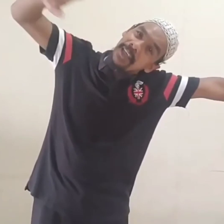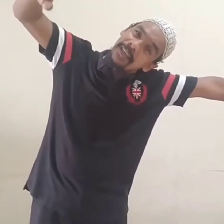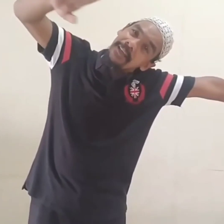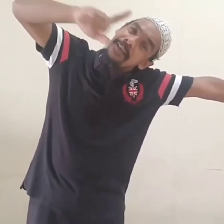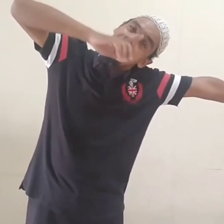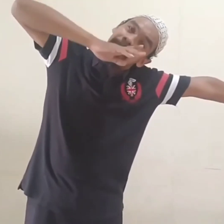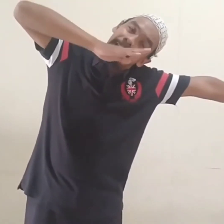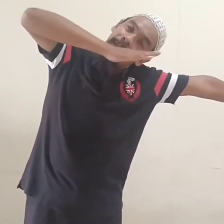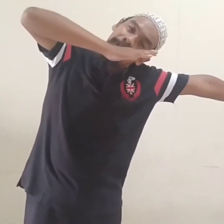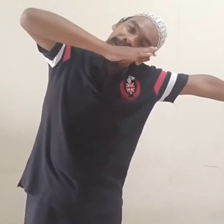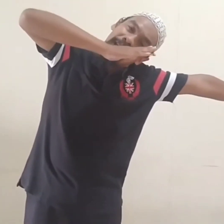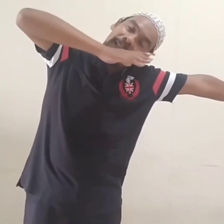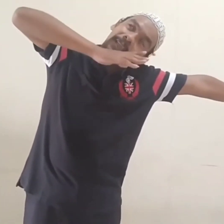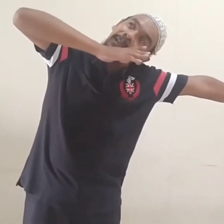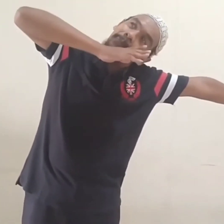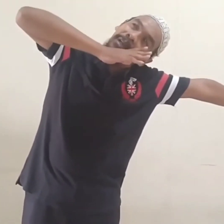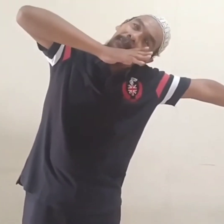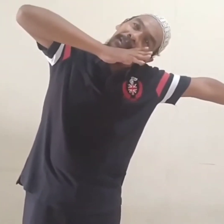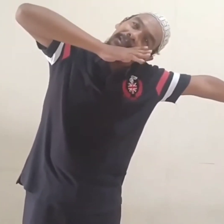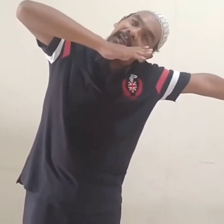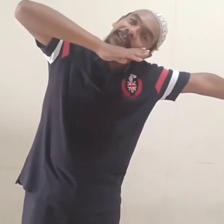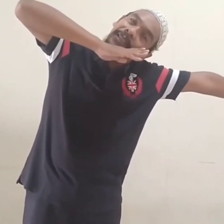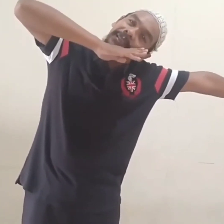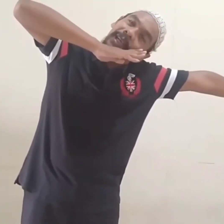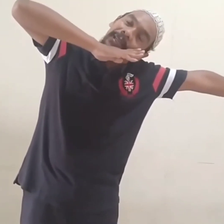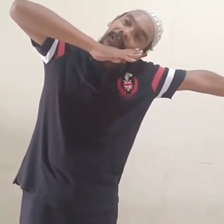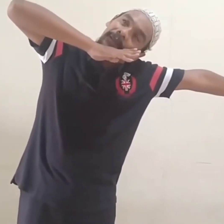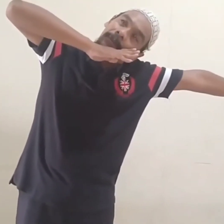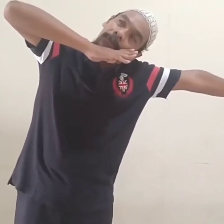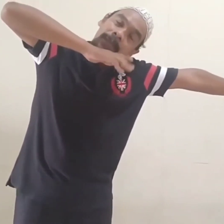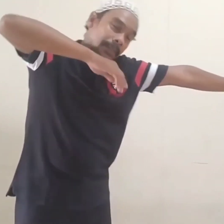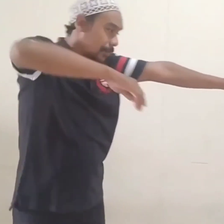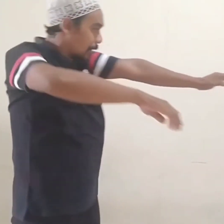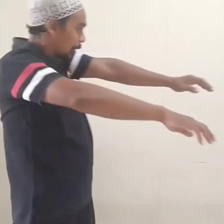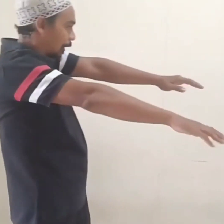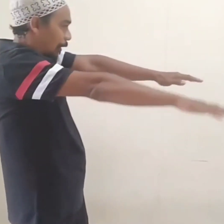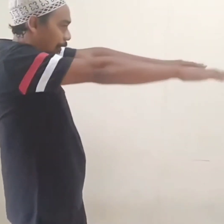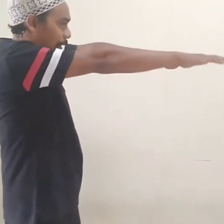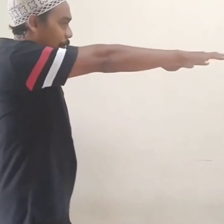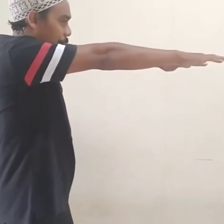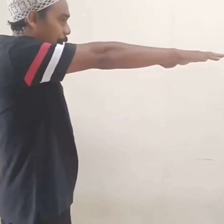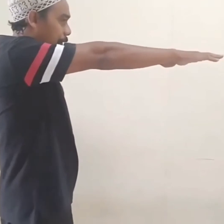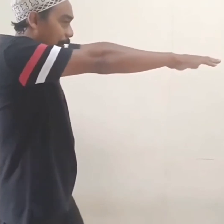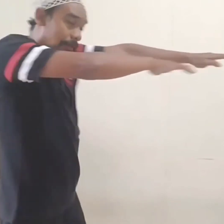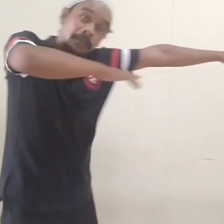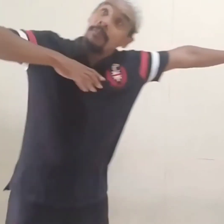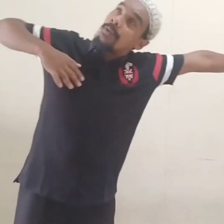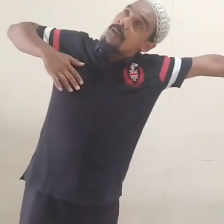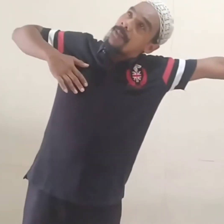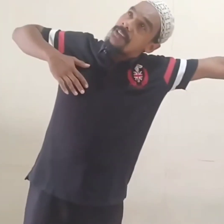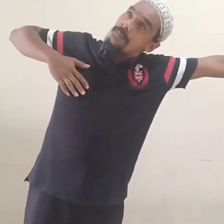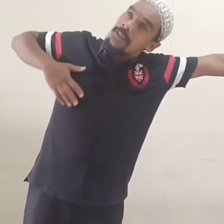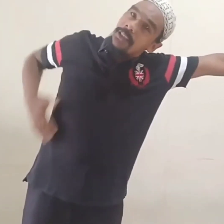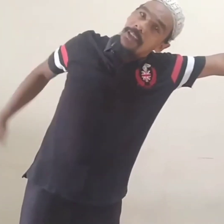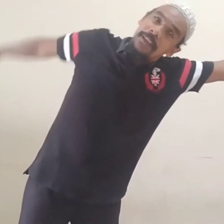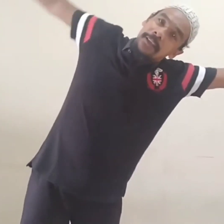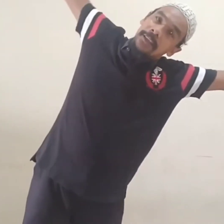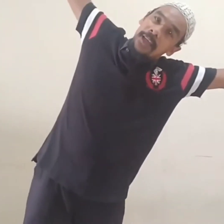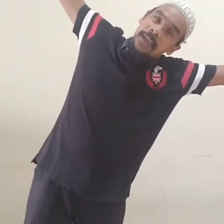miringkan, ini posisi air, kita bernapas di atas air. Jadi ketika kita lurus posisi, bernapasnya seperti ini. Nah,